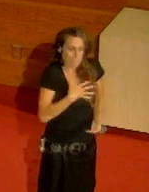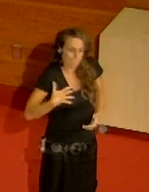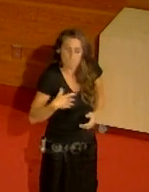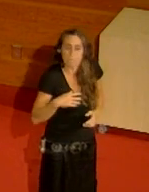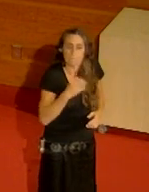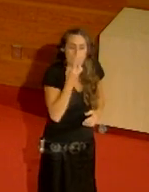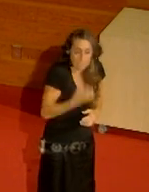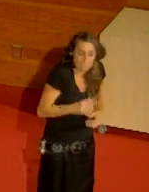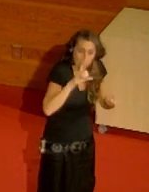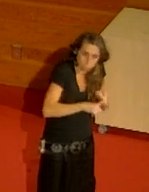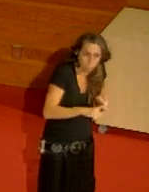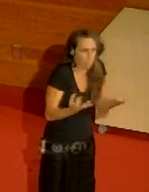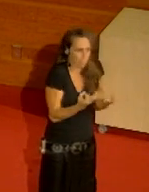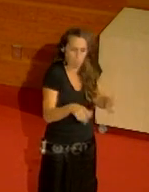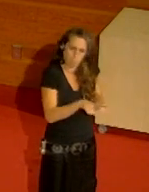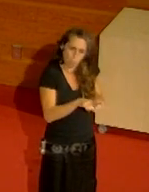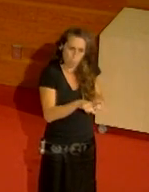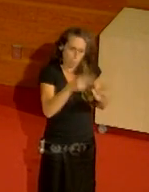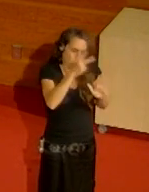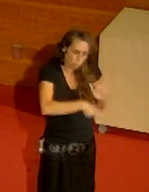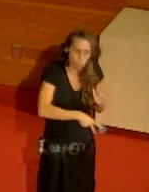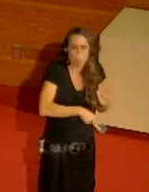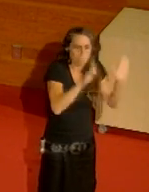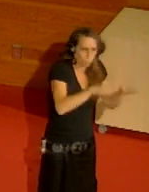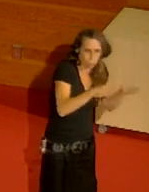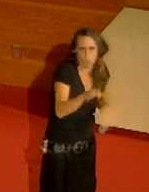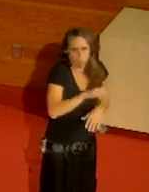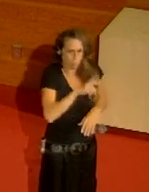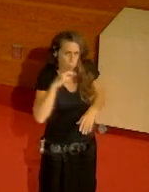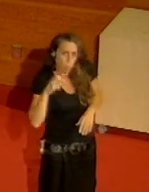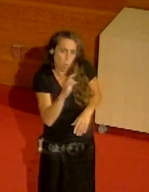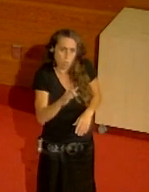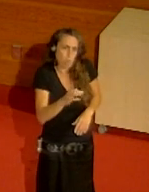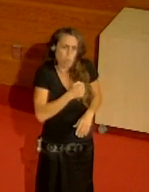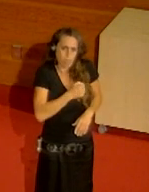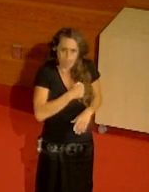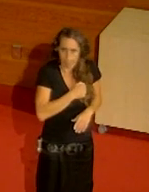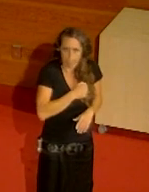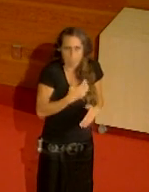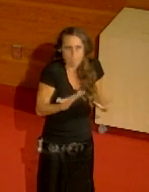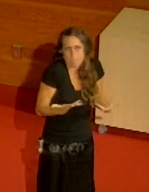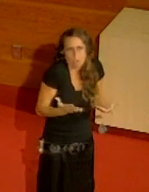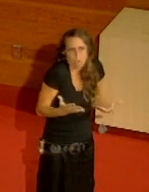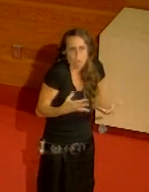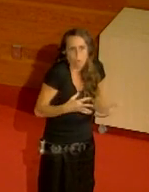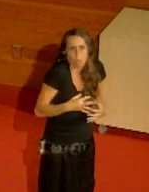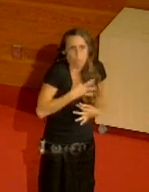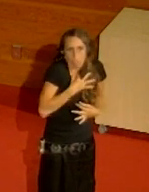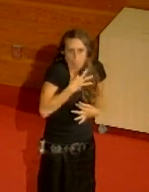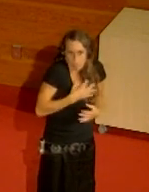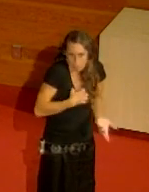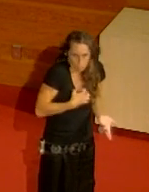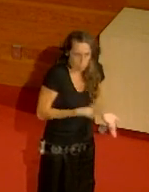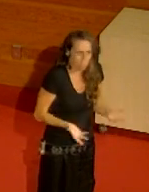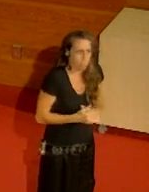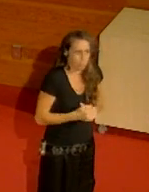que hacerlo pues como judío como musulmán o como cristiano pero nunca como nunca de forma civil lo cual Pues creo que